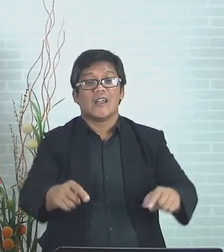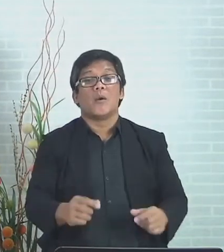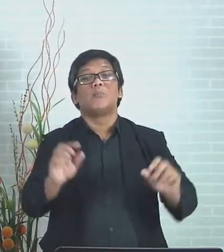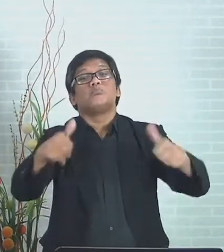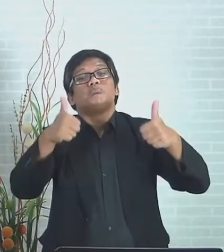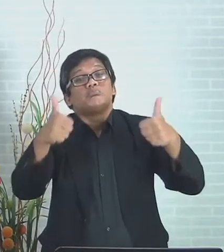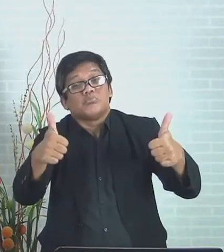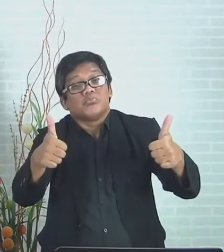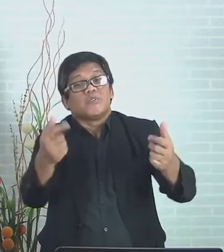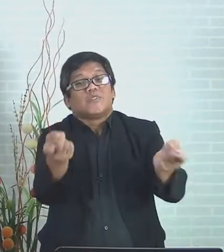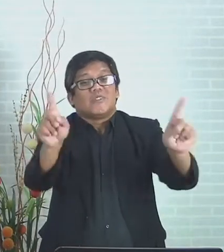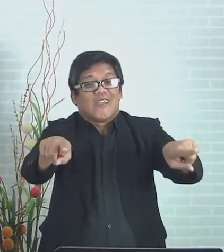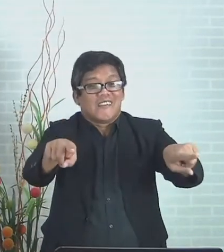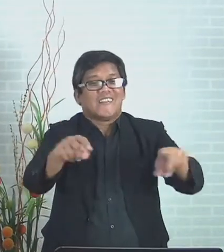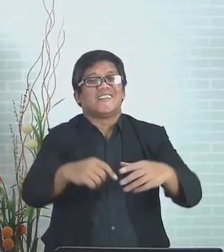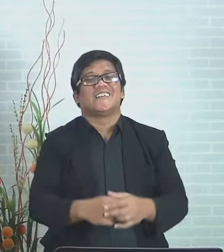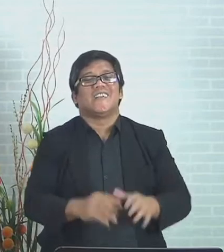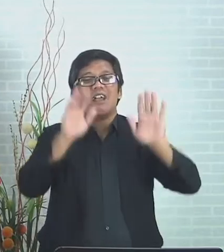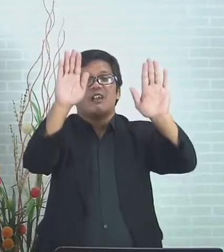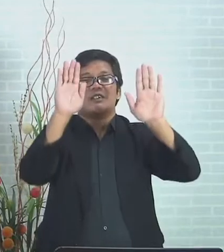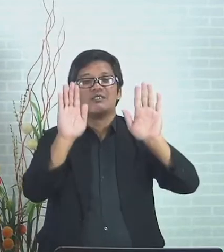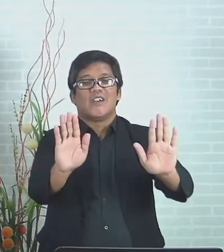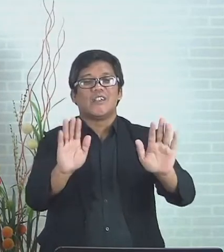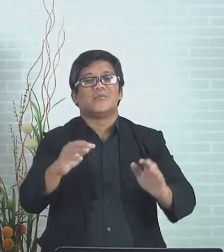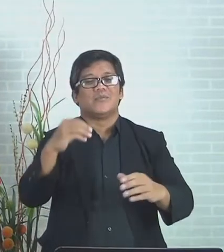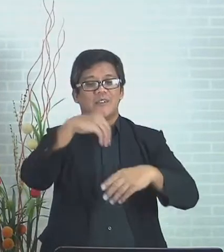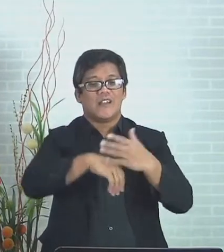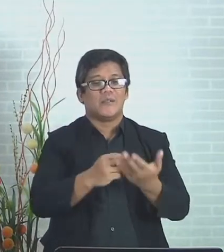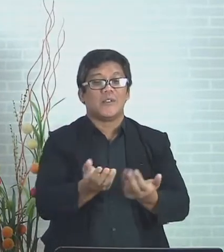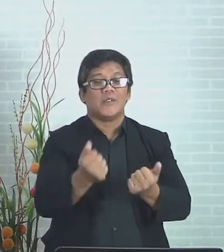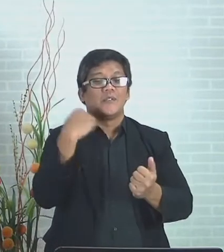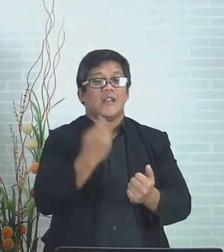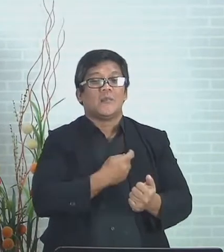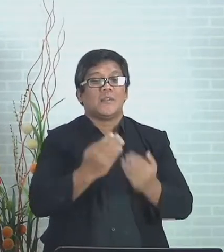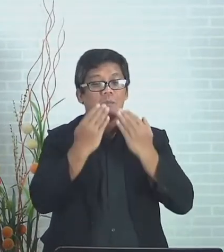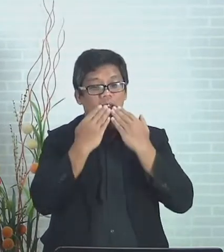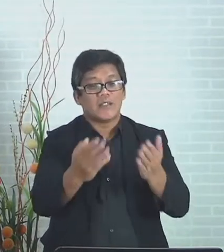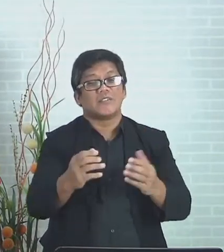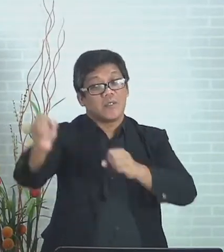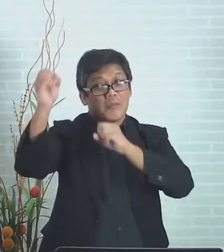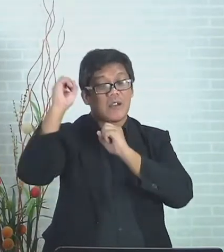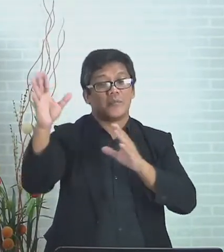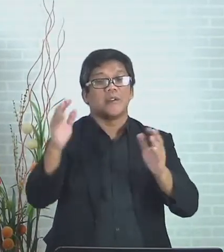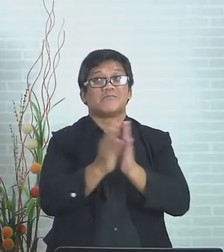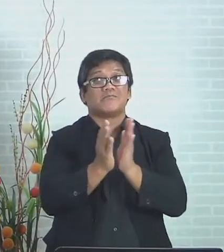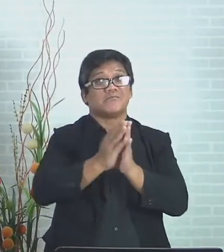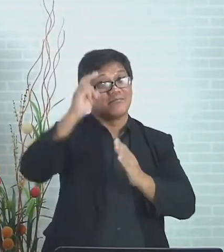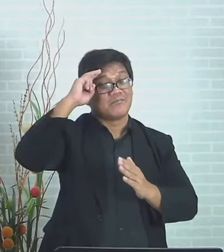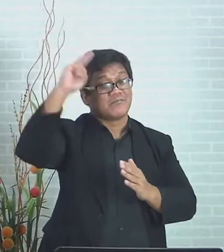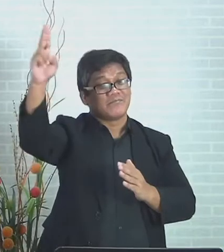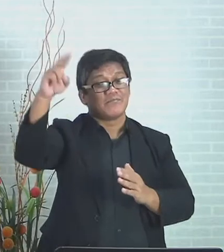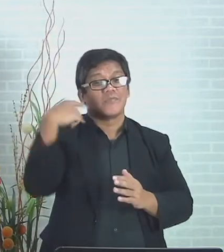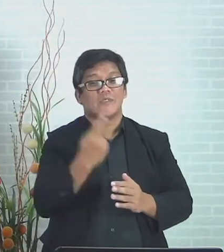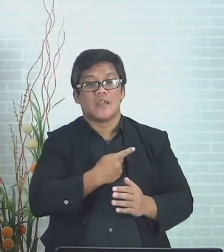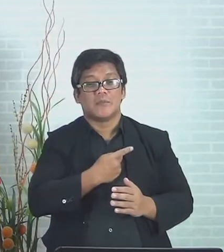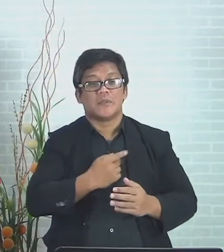bahkan banyak hal terjadi keajaiban-keajaiban dalam hidup kami Terima kasih Bapak terpujilah Engkau Tuhan Yesus Tuhan